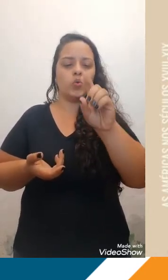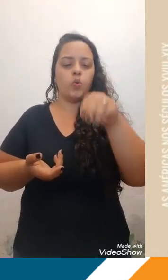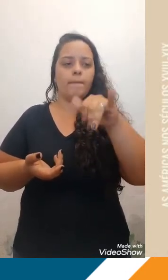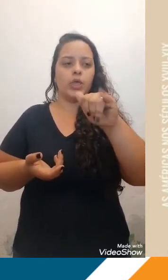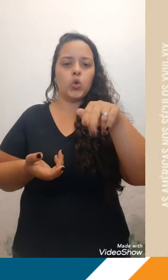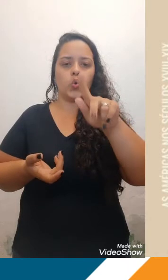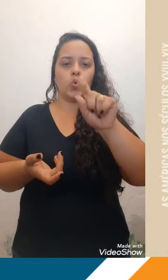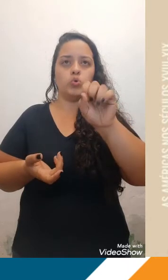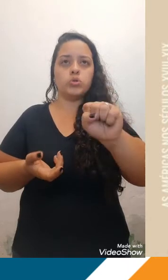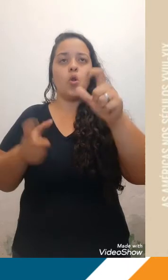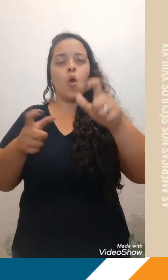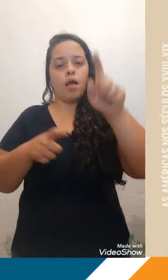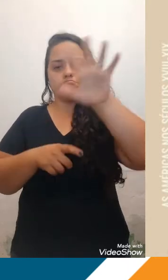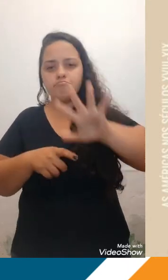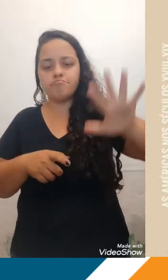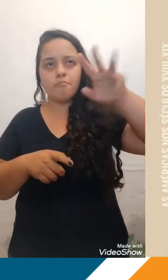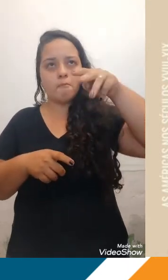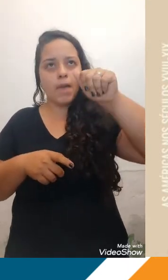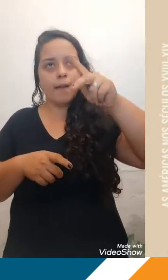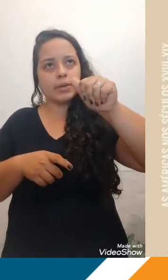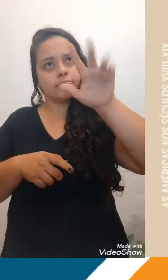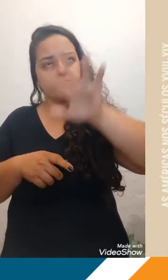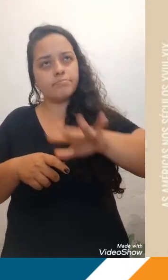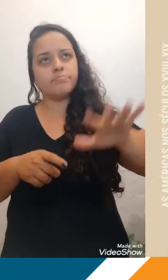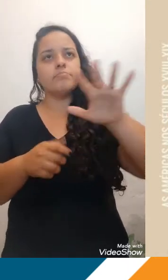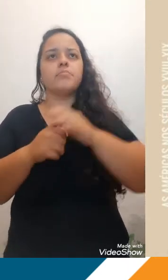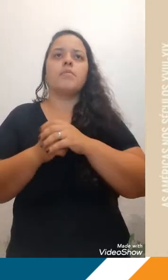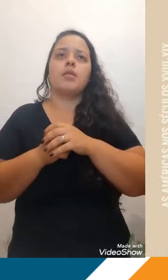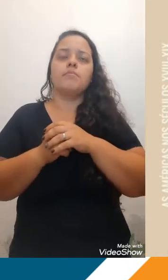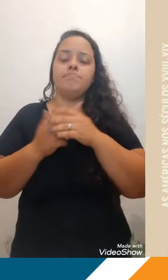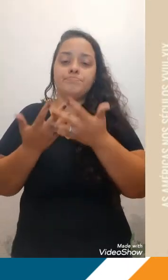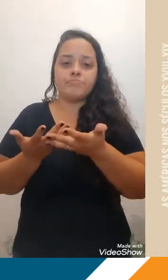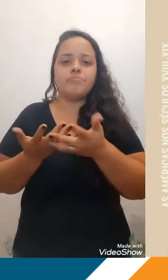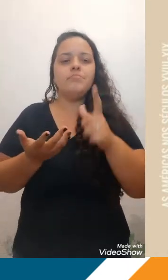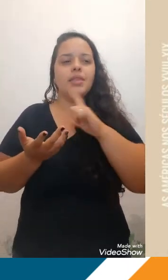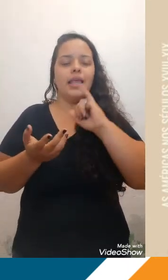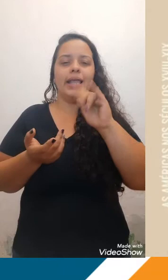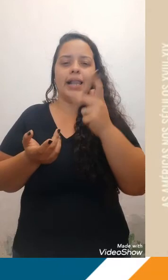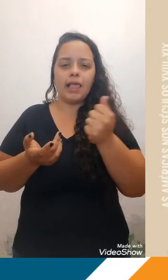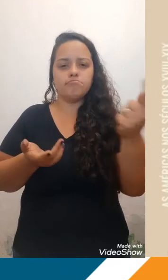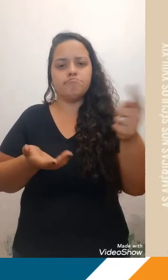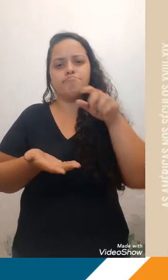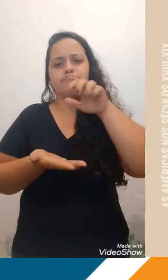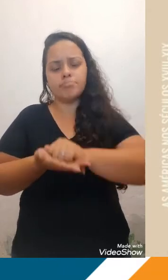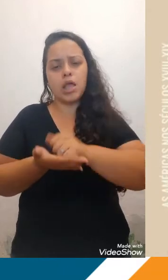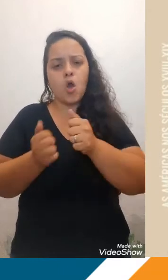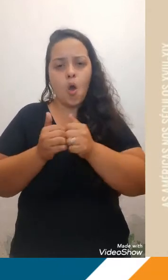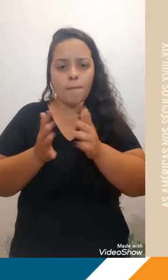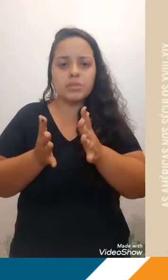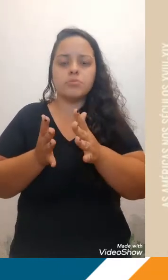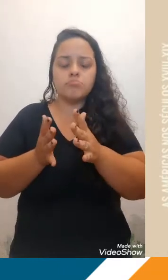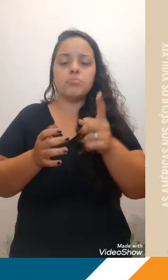Mar do Caribe, nessa região aqui. Bom, a Ilha de São Domingos inicialmente foi dominada